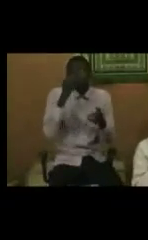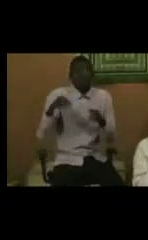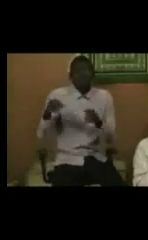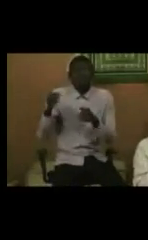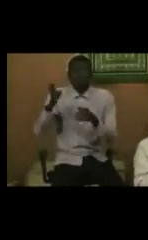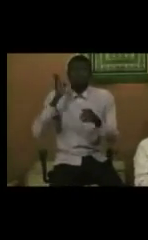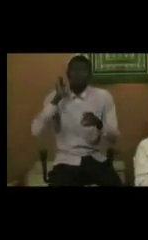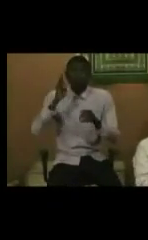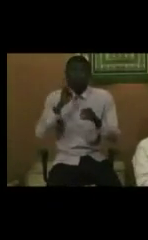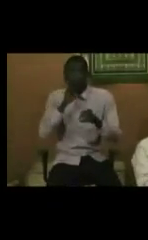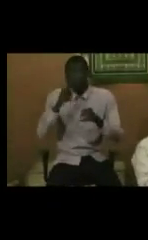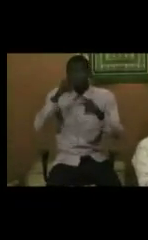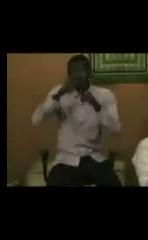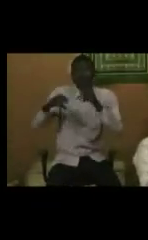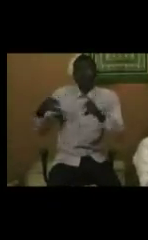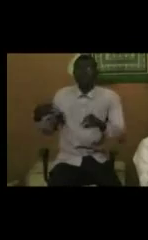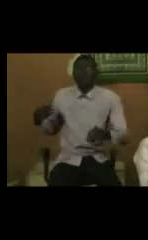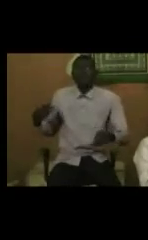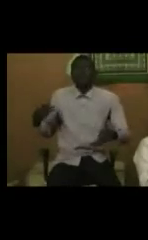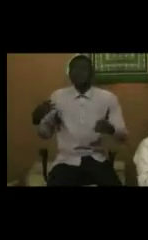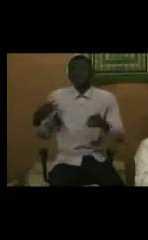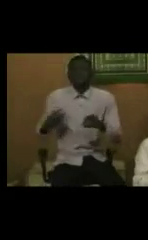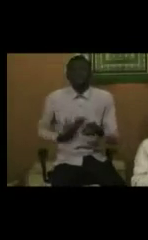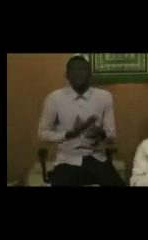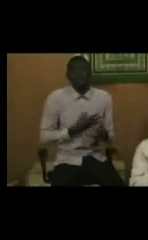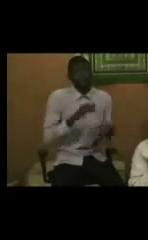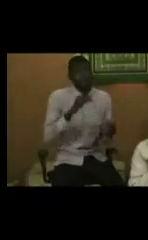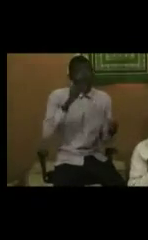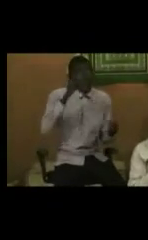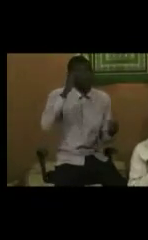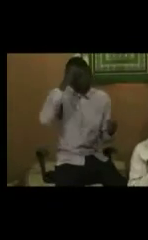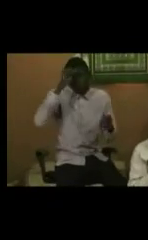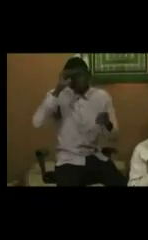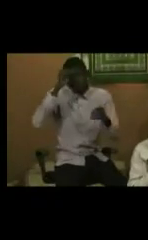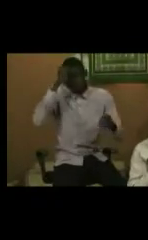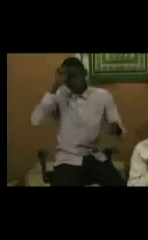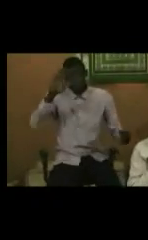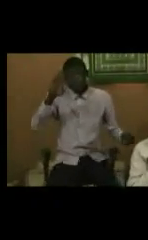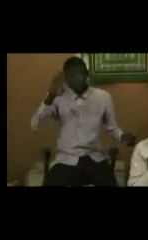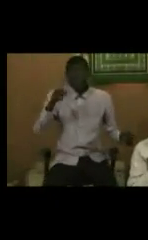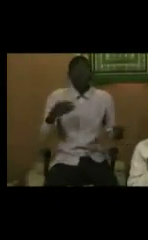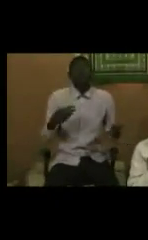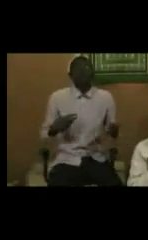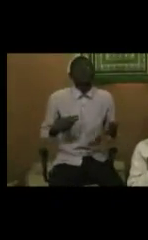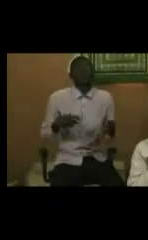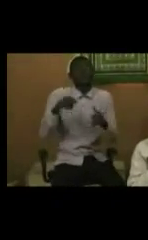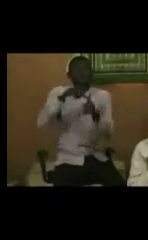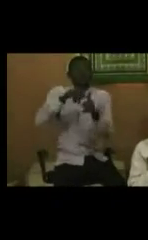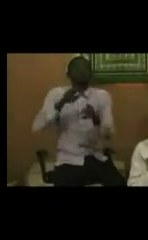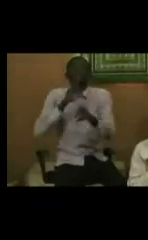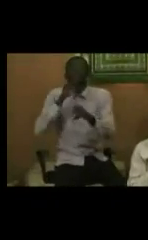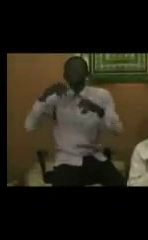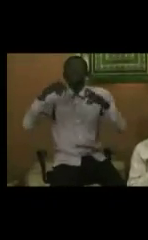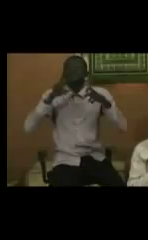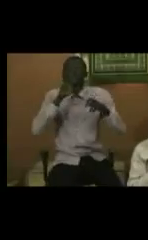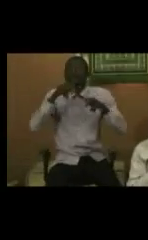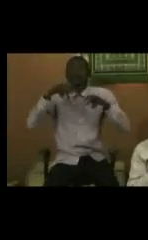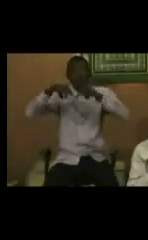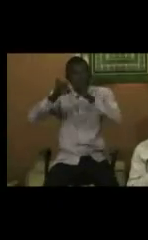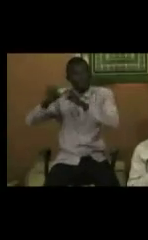biha alaikum Olorun lo fi se sara fun yin fa aqi bilu